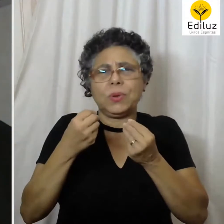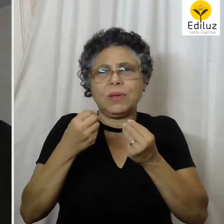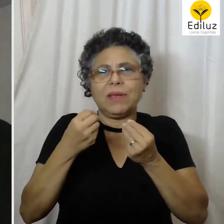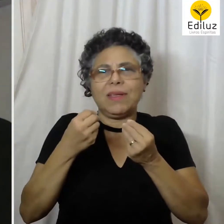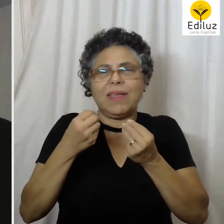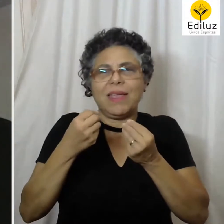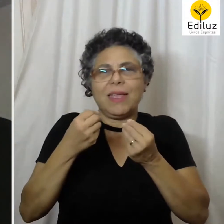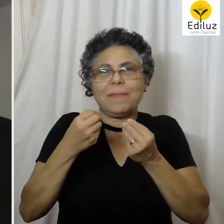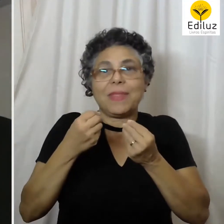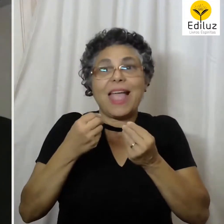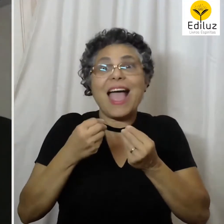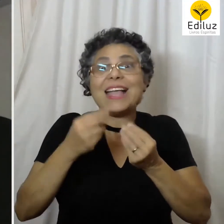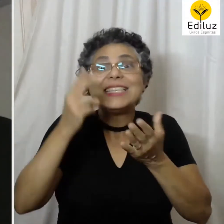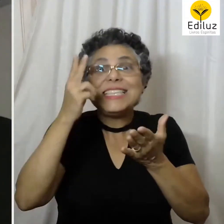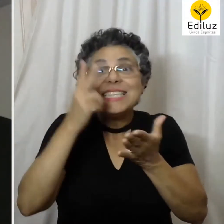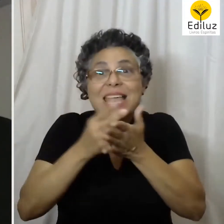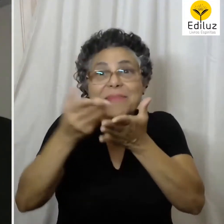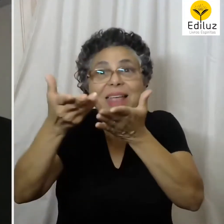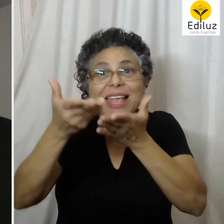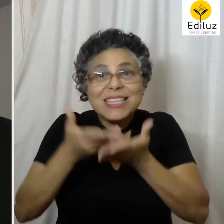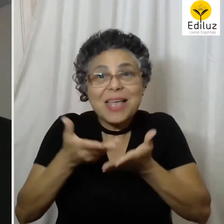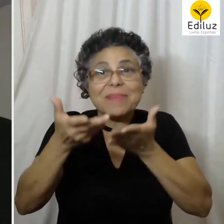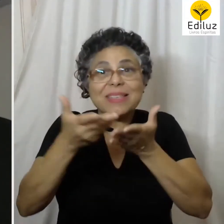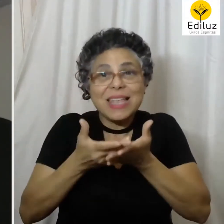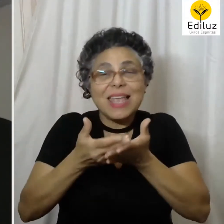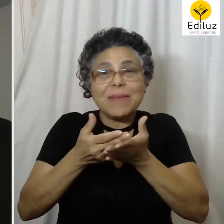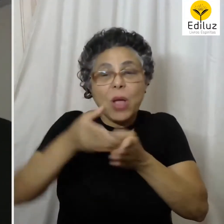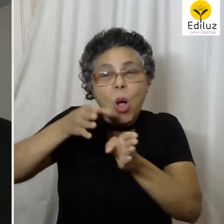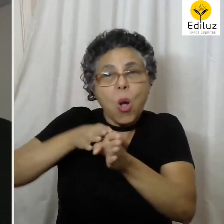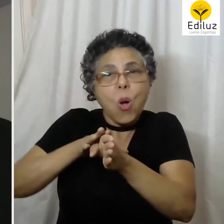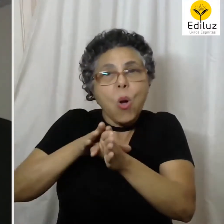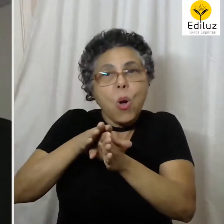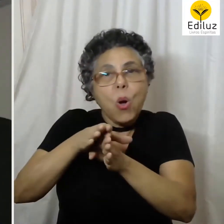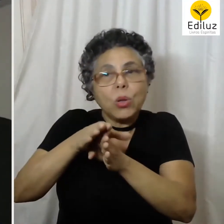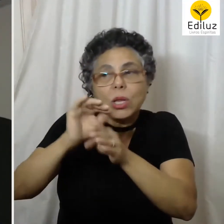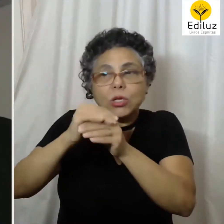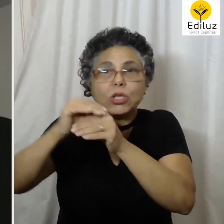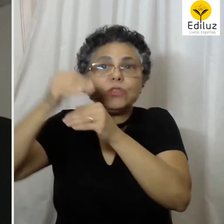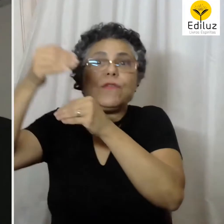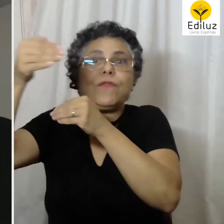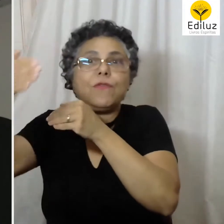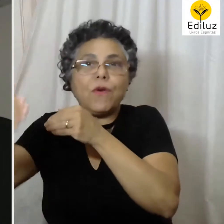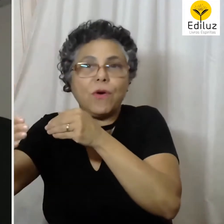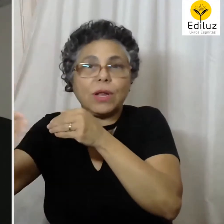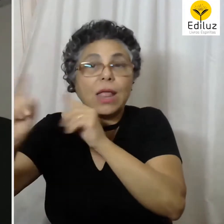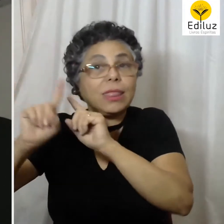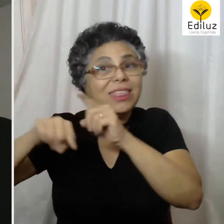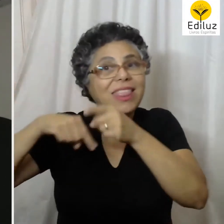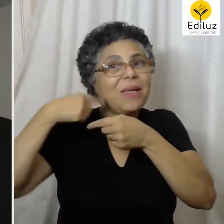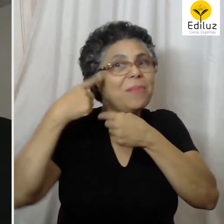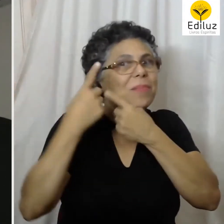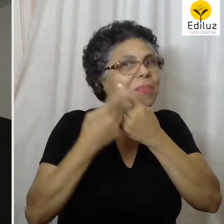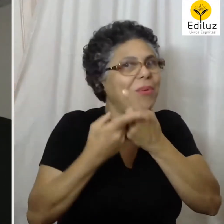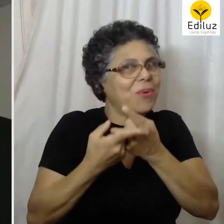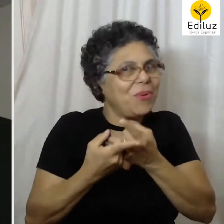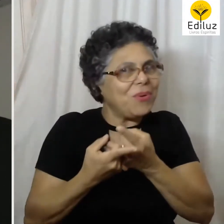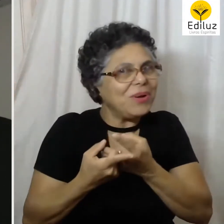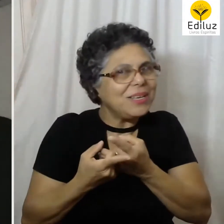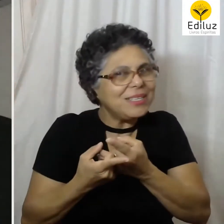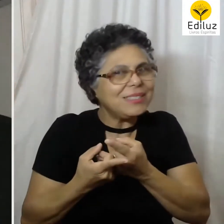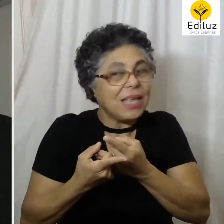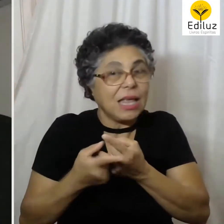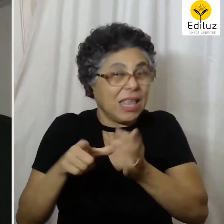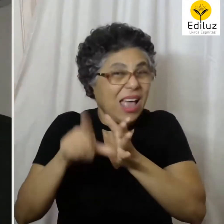receber as orientações de fora. A partir daí, ele já oferece uma certa